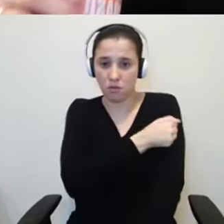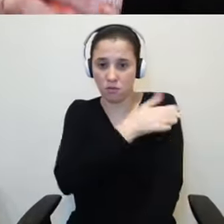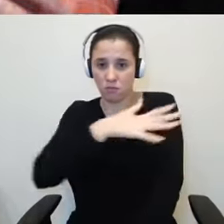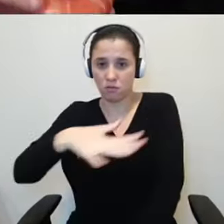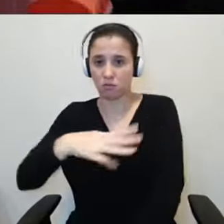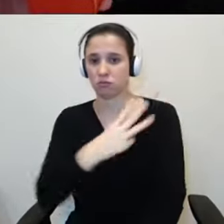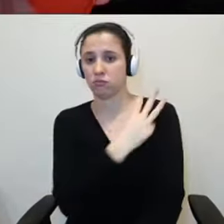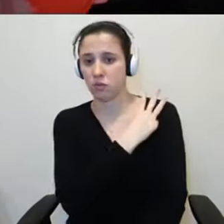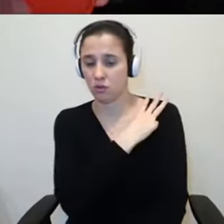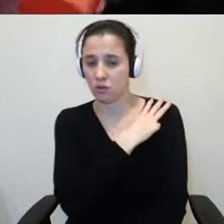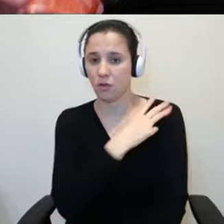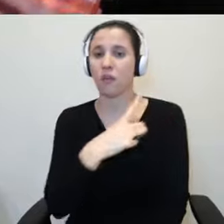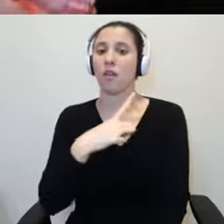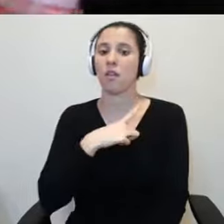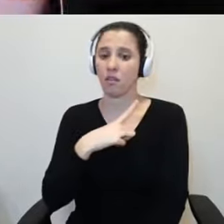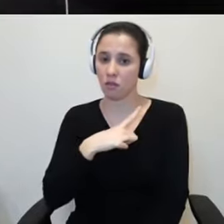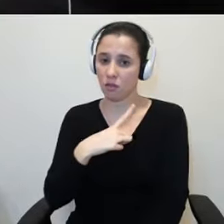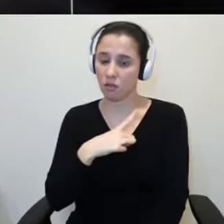privilegiá-los.